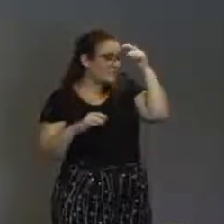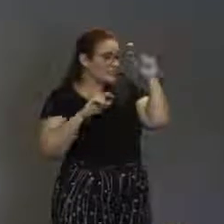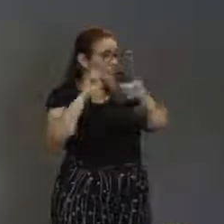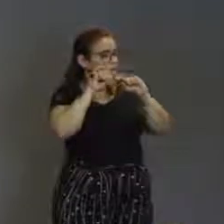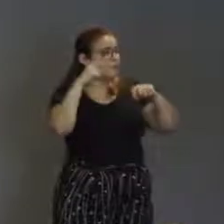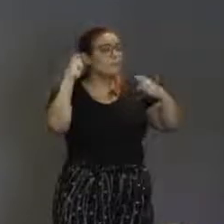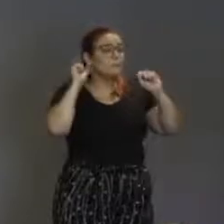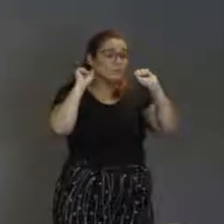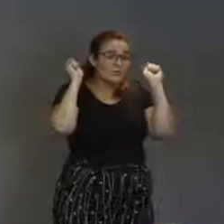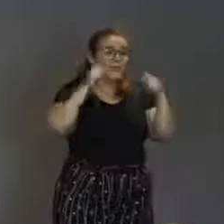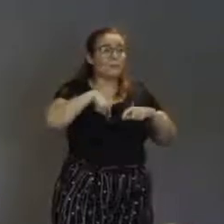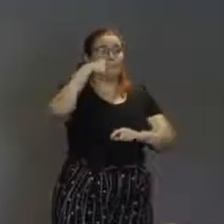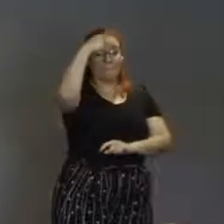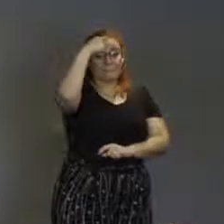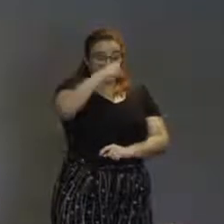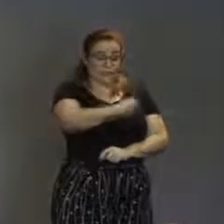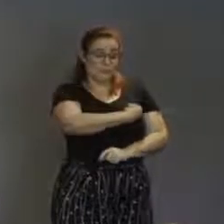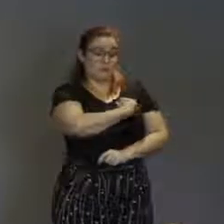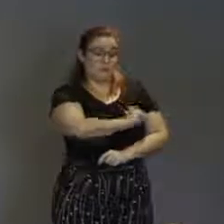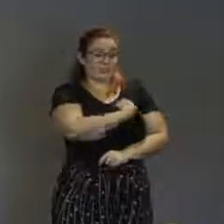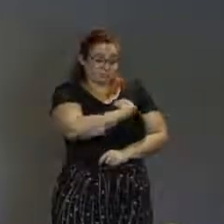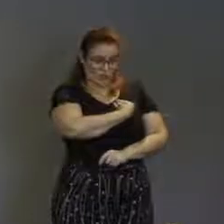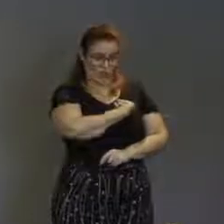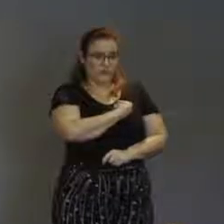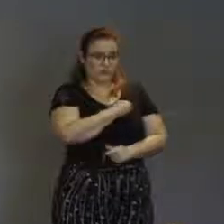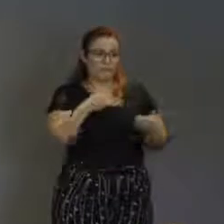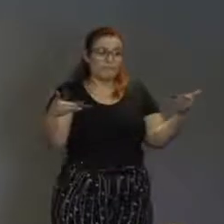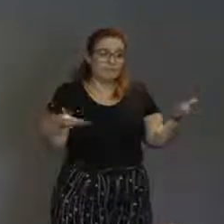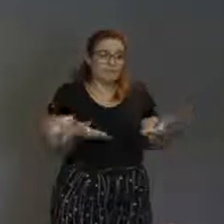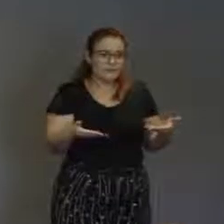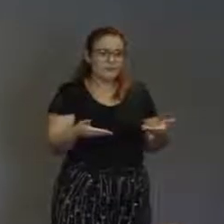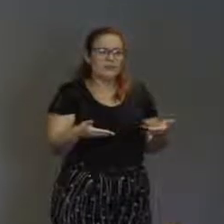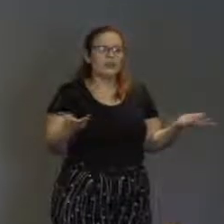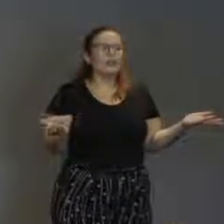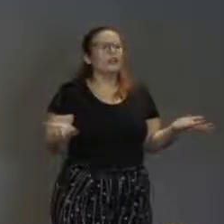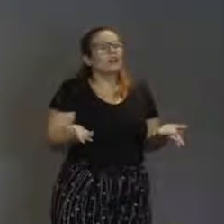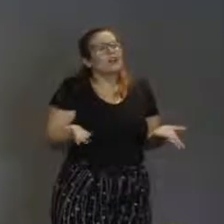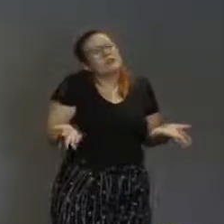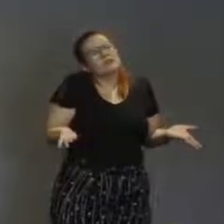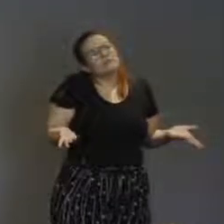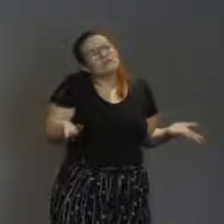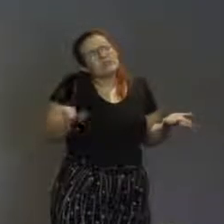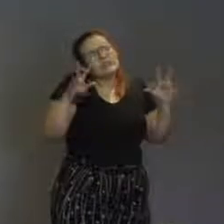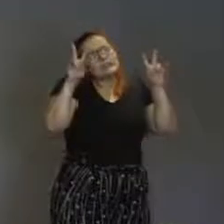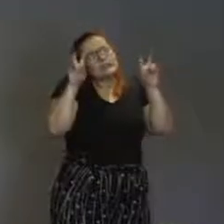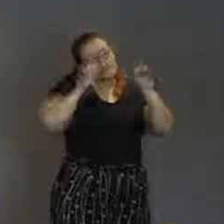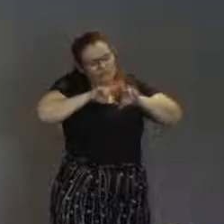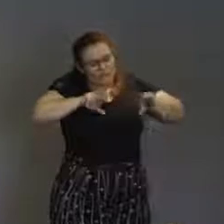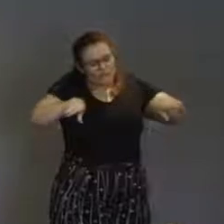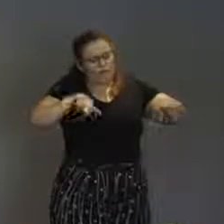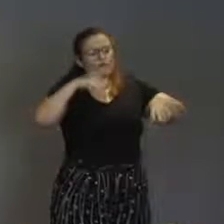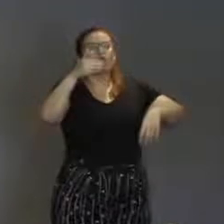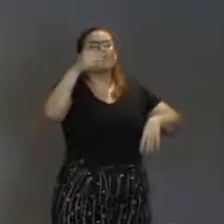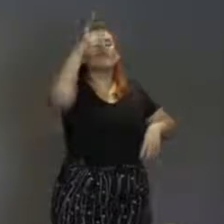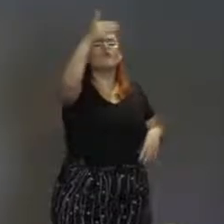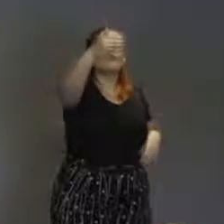repensar o presente, né? Então, para que futuro a gente vai? Porque dentro da miríade de futuros possíveis, a gente vai definindo o que vai ser esse